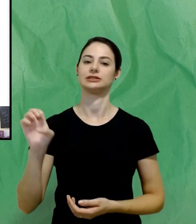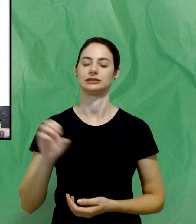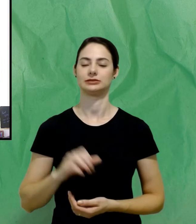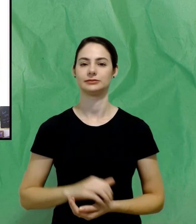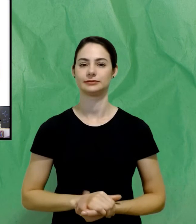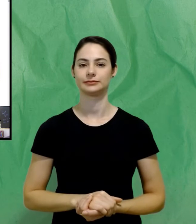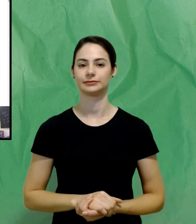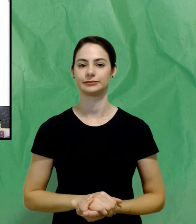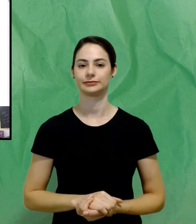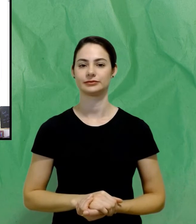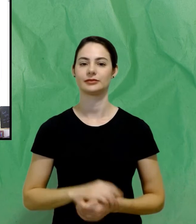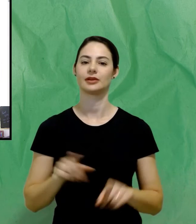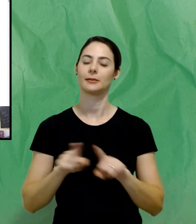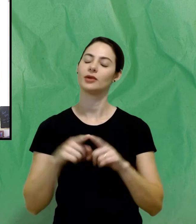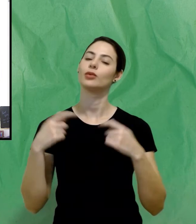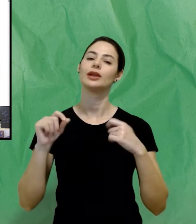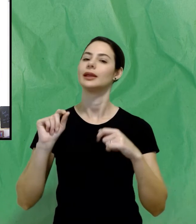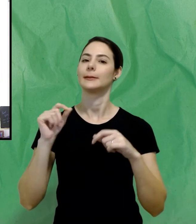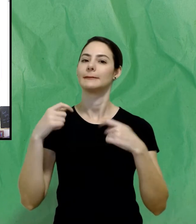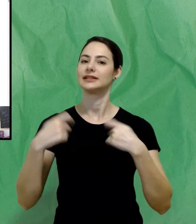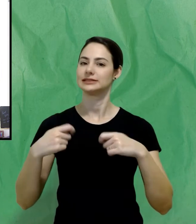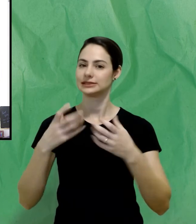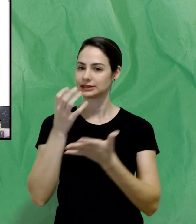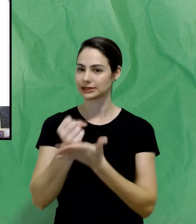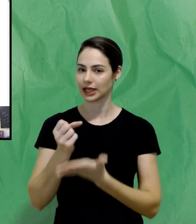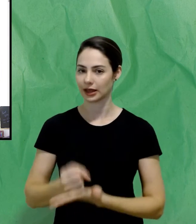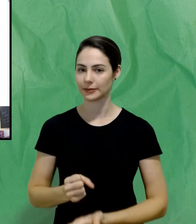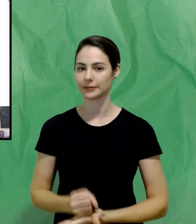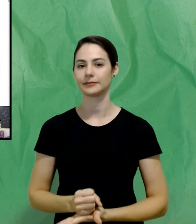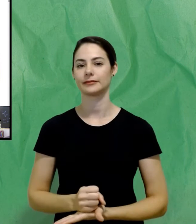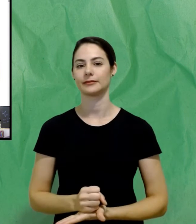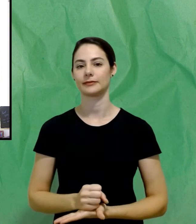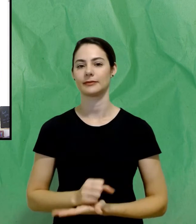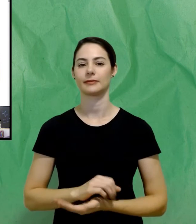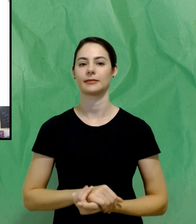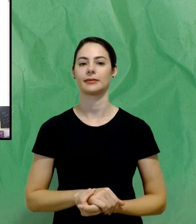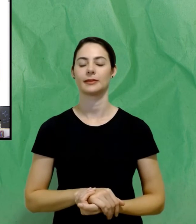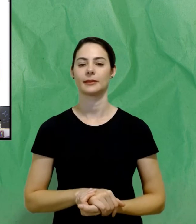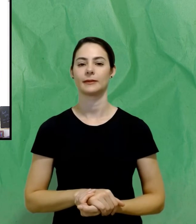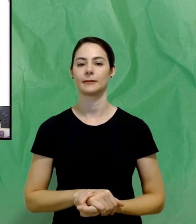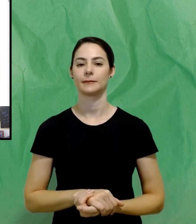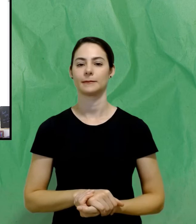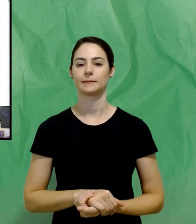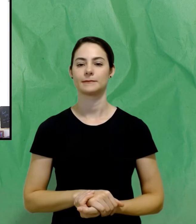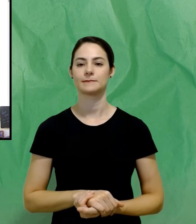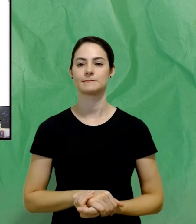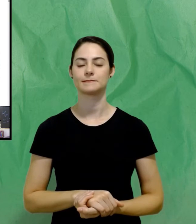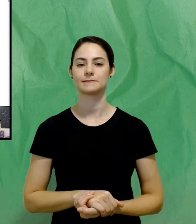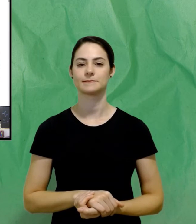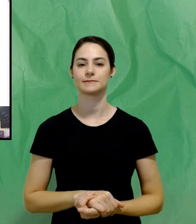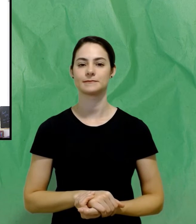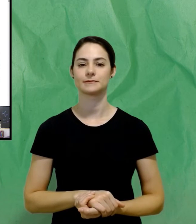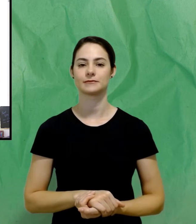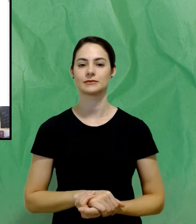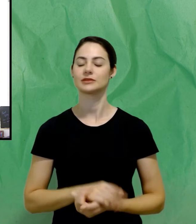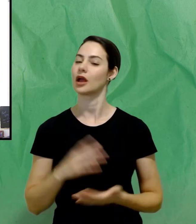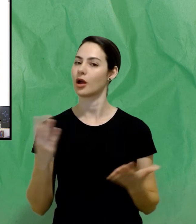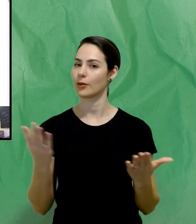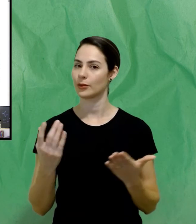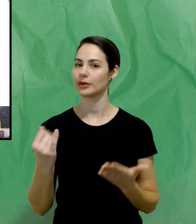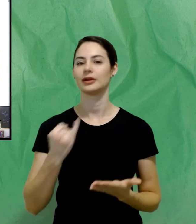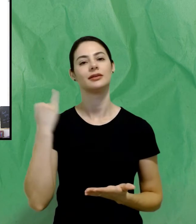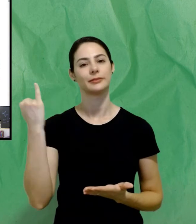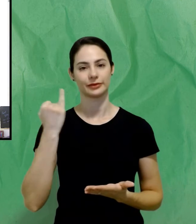e os pacotes que a gente precisa instalar. Eu vou utilizar o Yarn, tá? E agora é muito